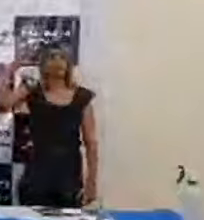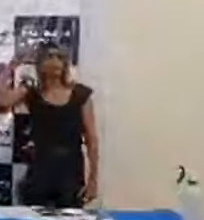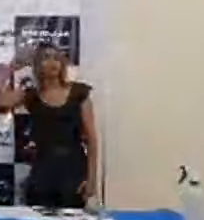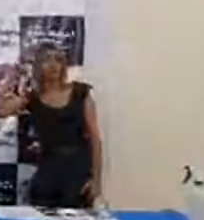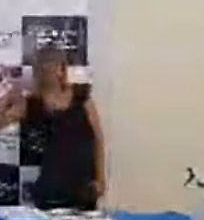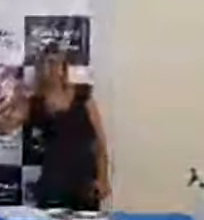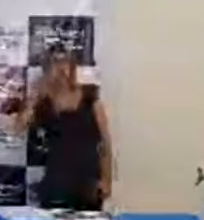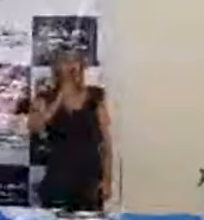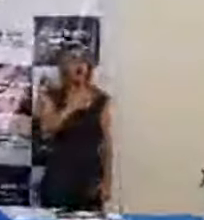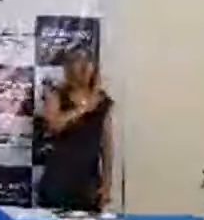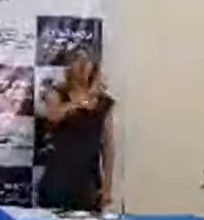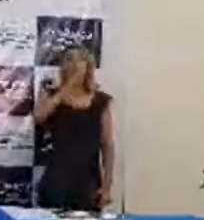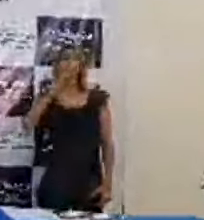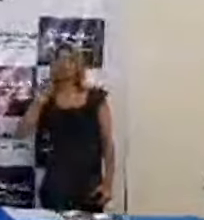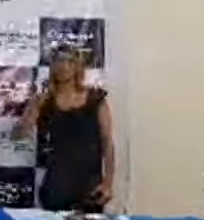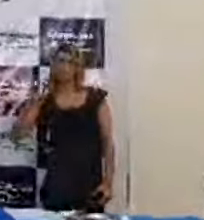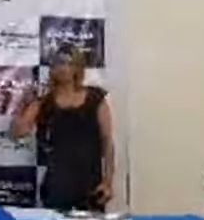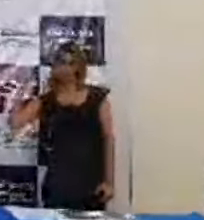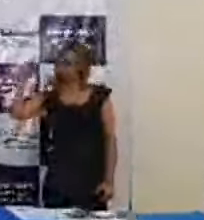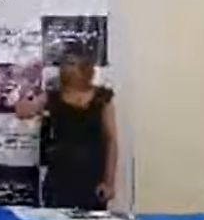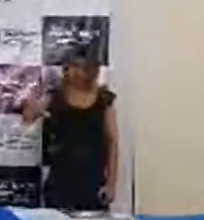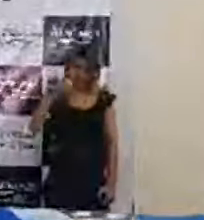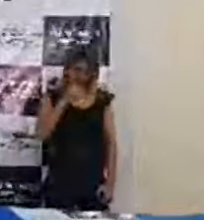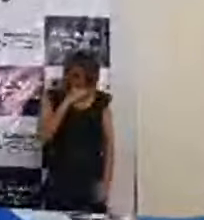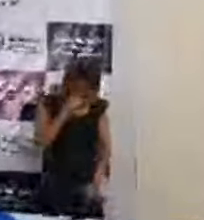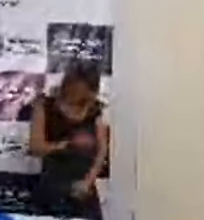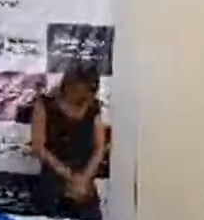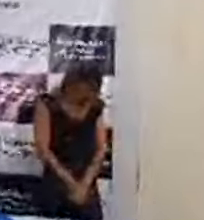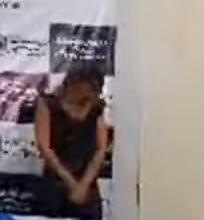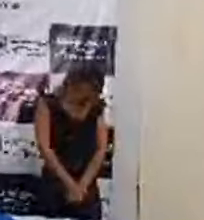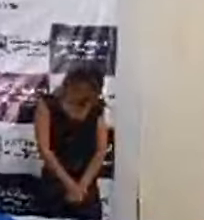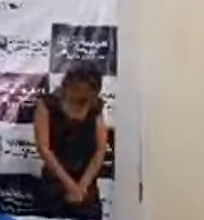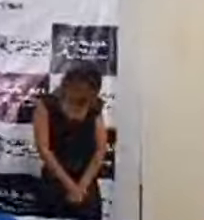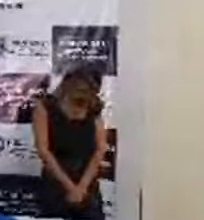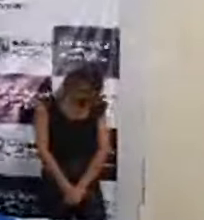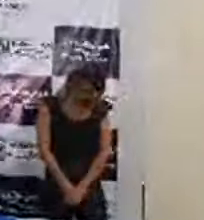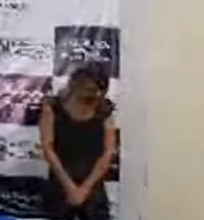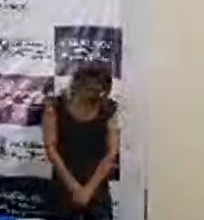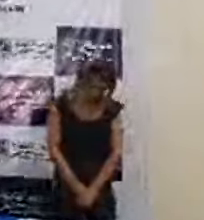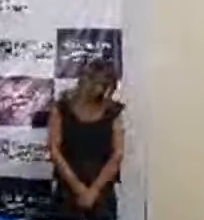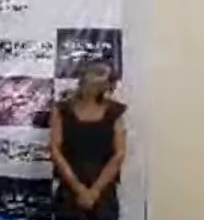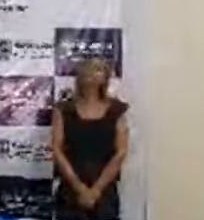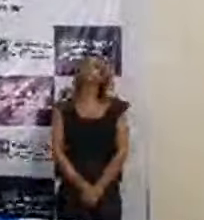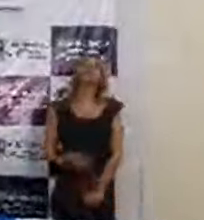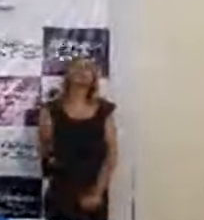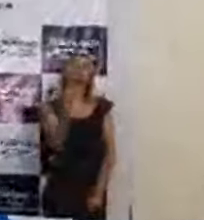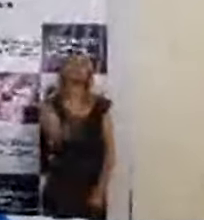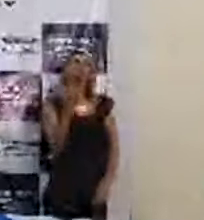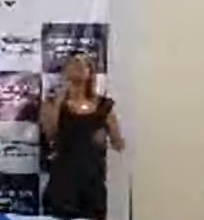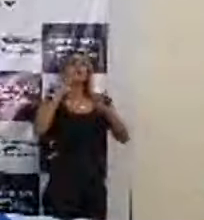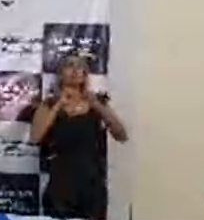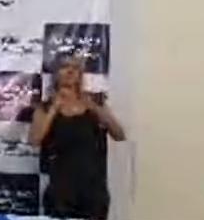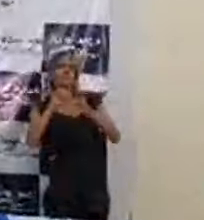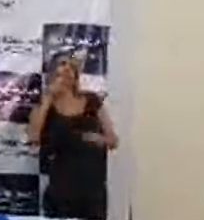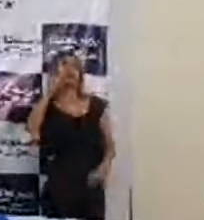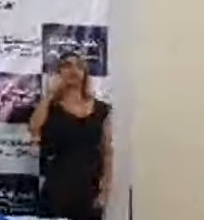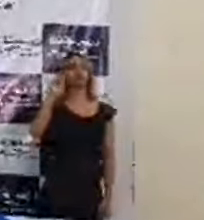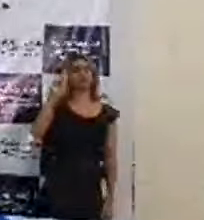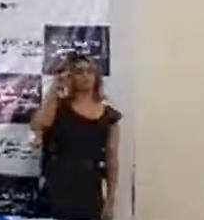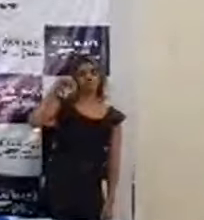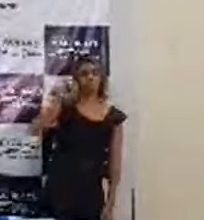sobre o comércio, não. Muito bem, questionado o seguinte, nós fizemos uma reunião, um treinamento com a gerência da Caixa